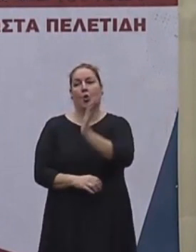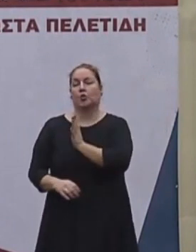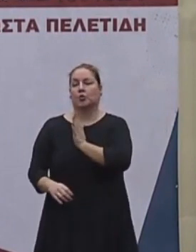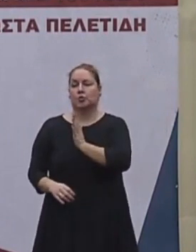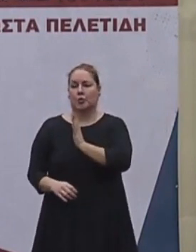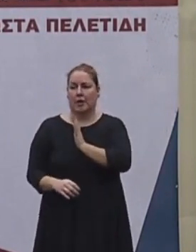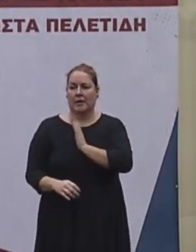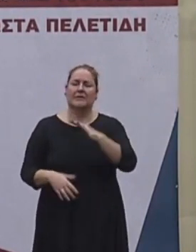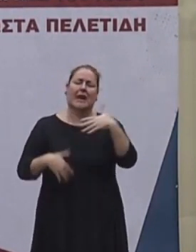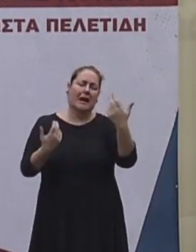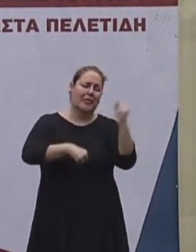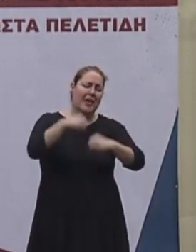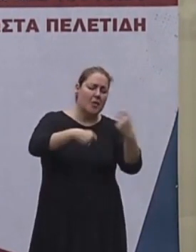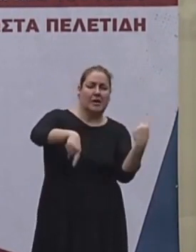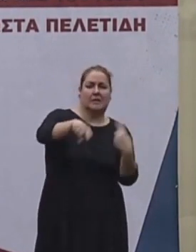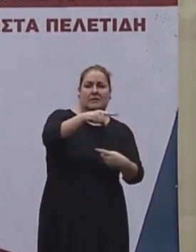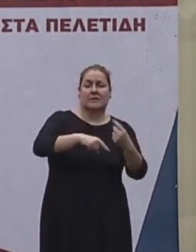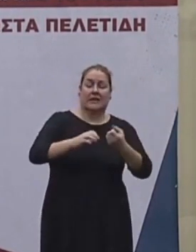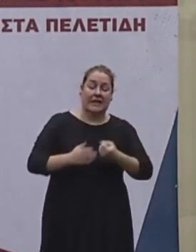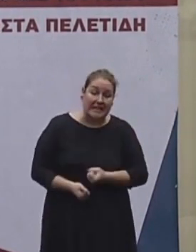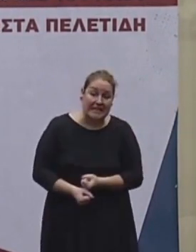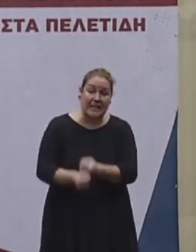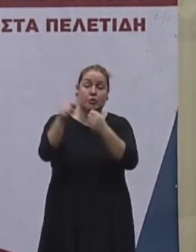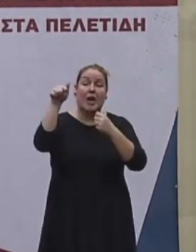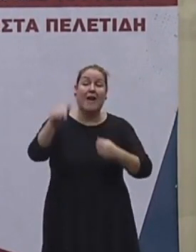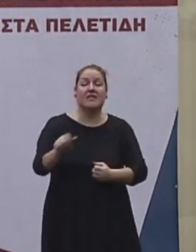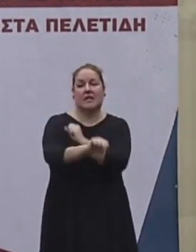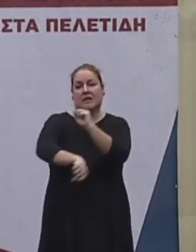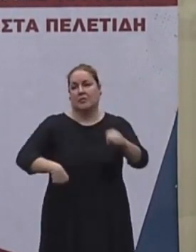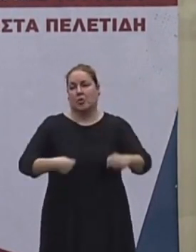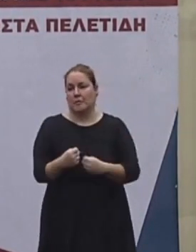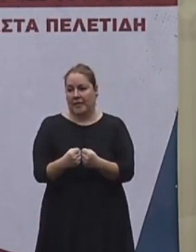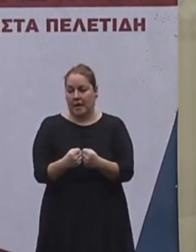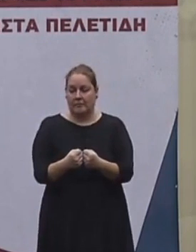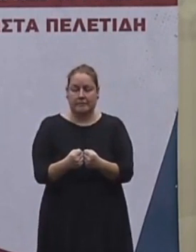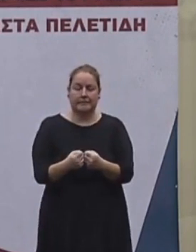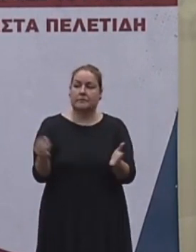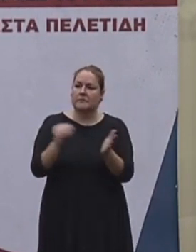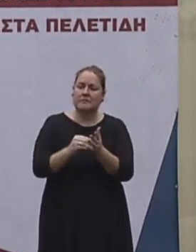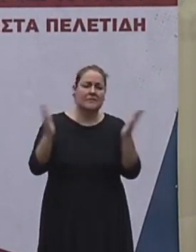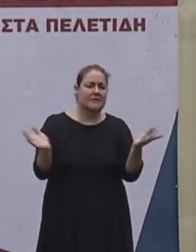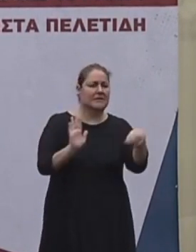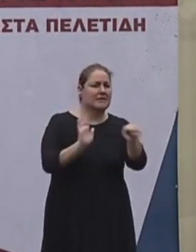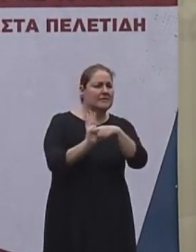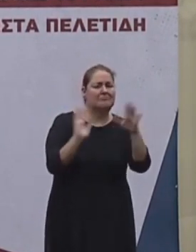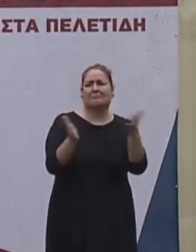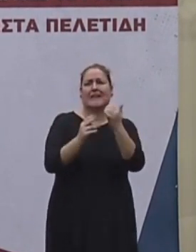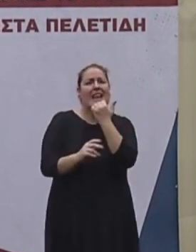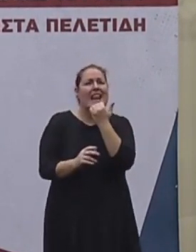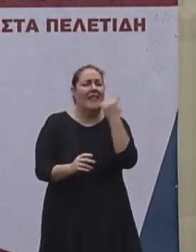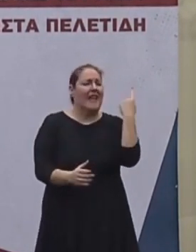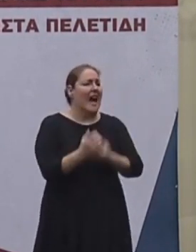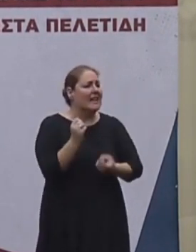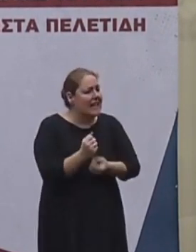τις επιμέρους διαφωνίες, να στηρίξουν αυτή την προσπάθεια. Παραλήψεις, ατέλειες που πιθανόν να υπάρχουν,